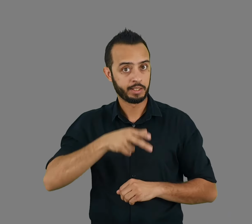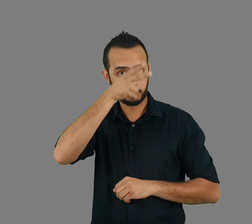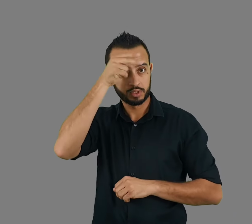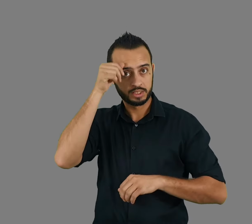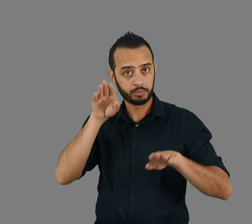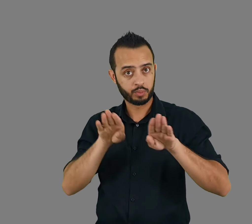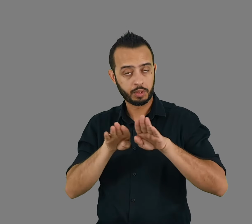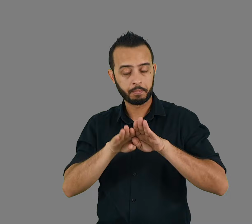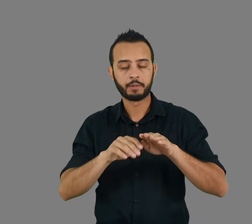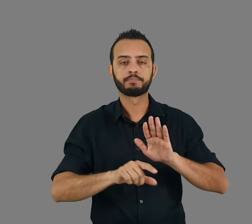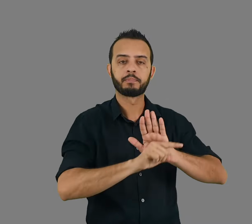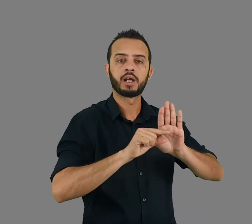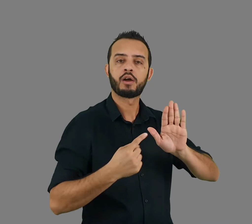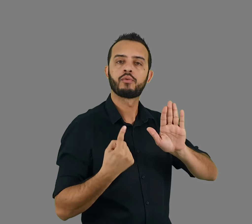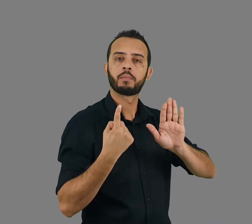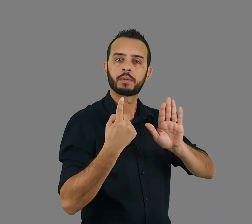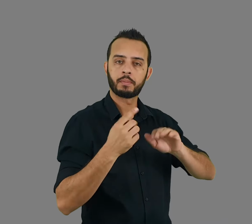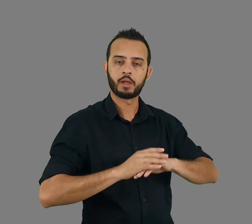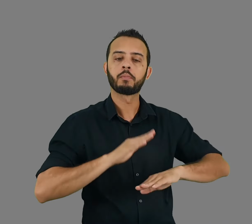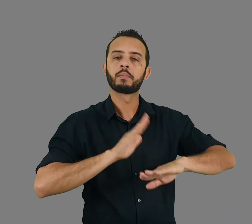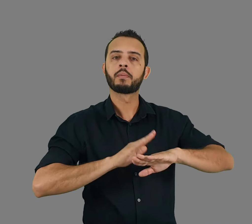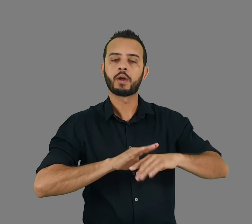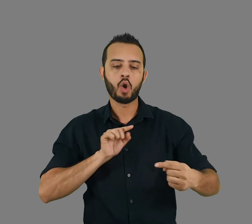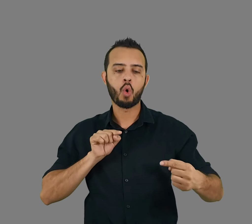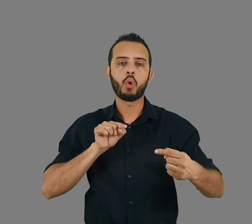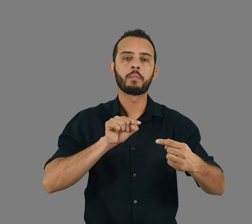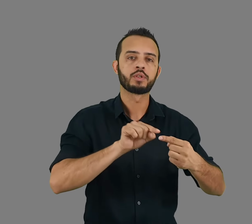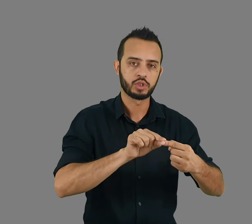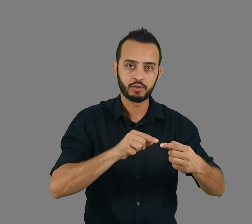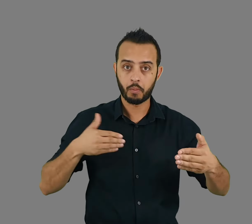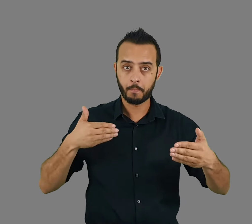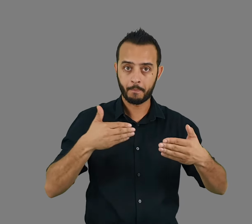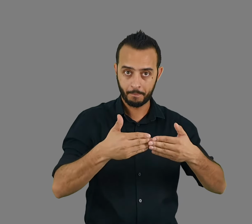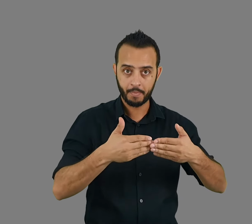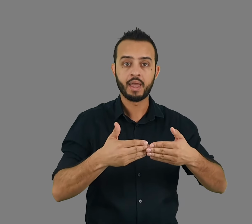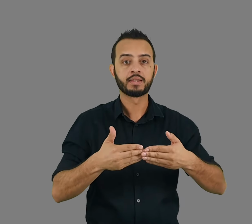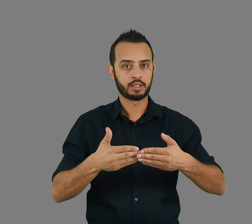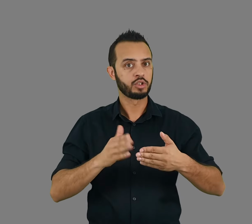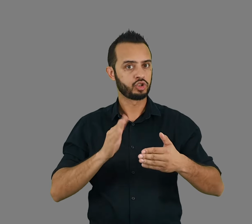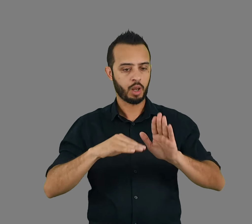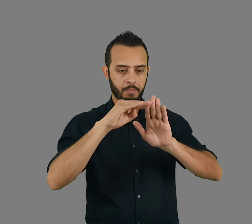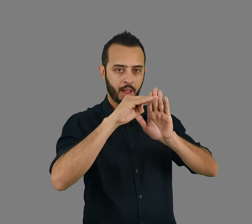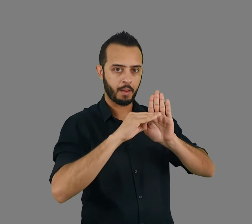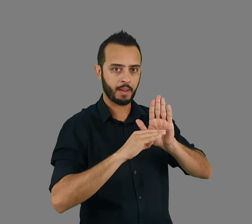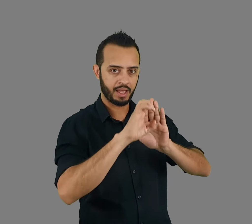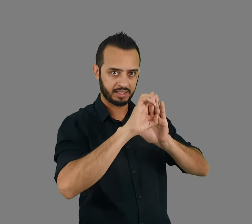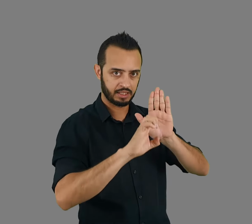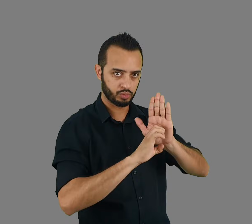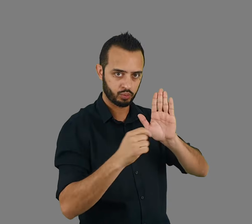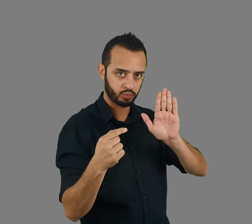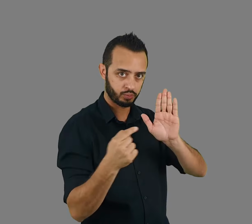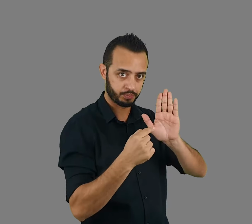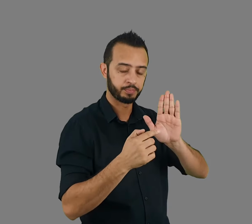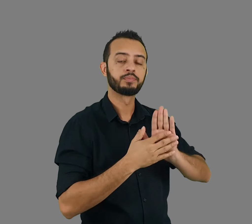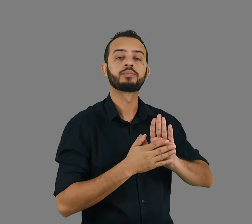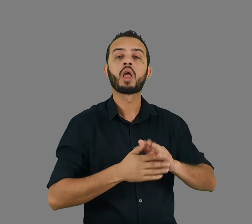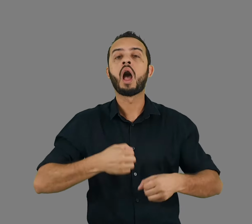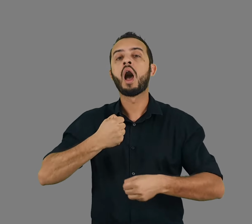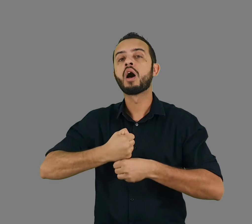Para a consecução das metas e objetivos estabelecidos neste Estatuto Social, a SUCAMP poderá